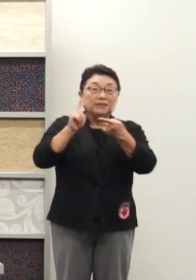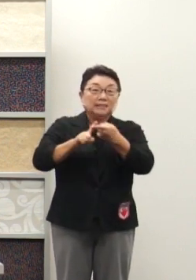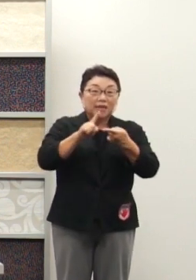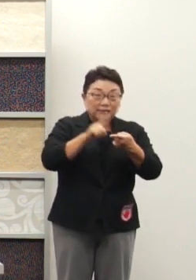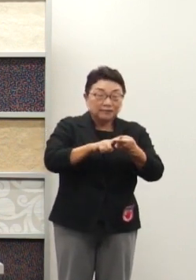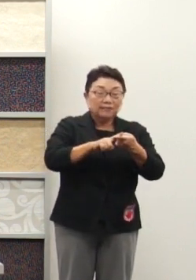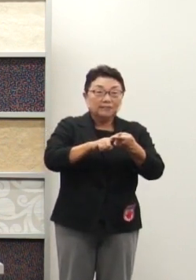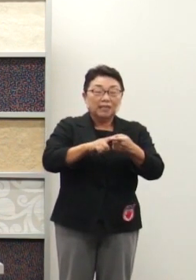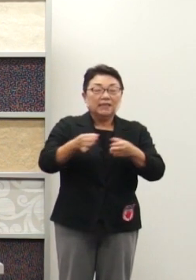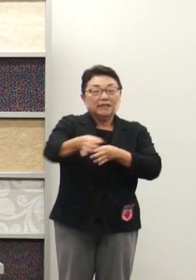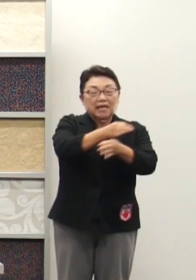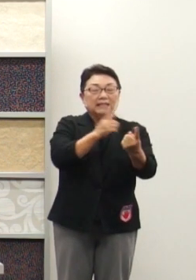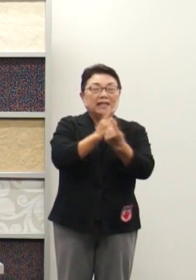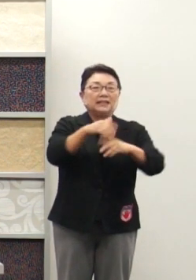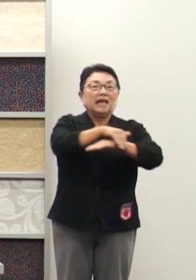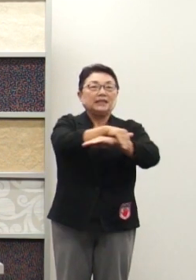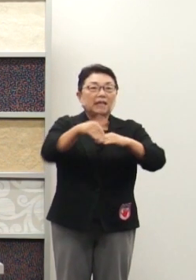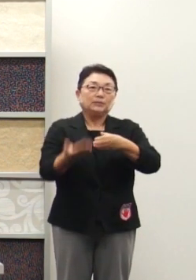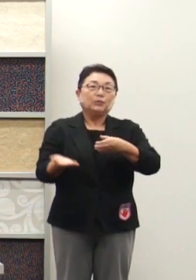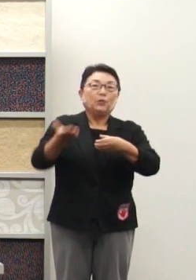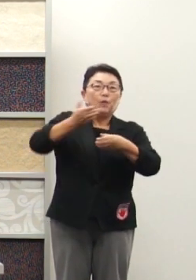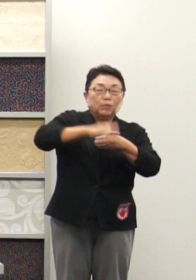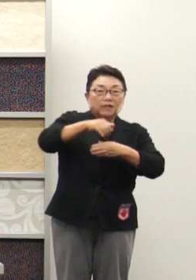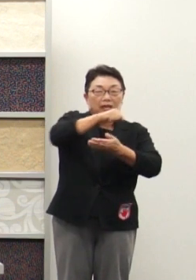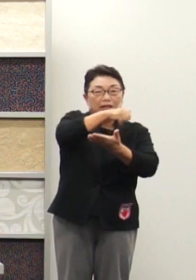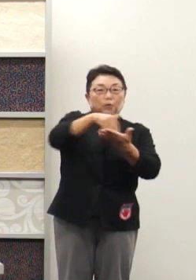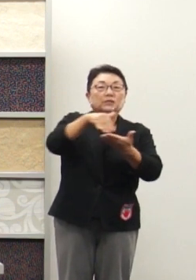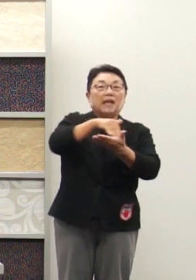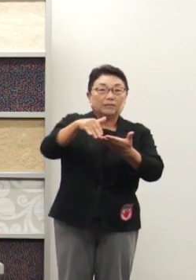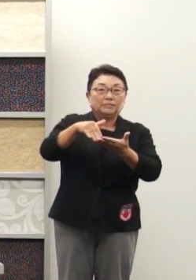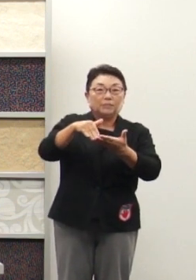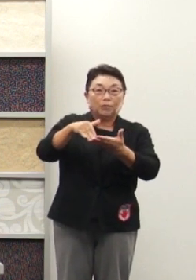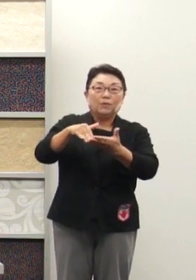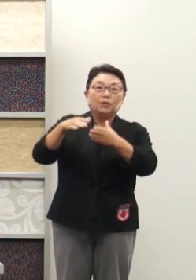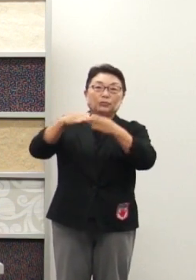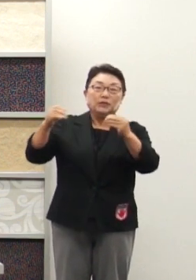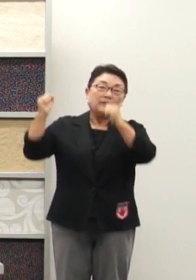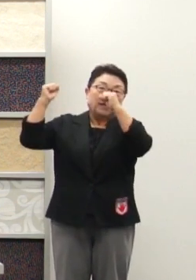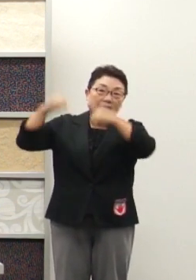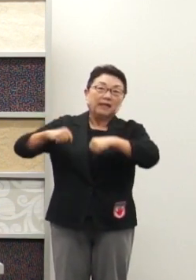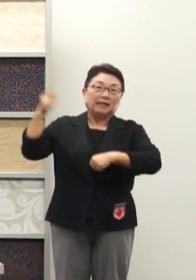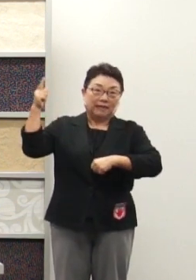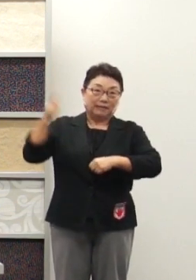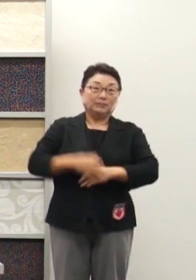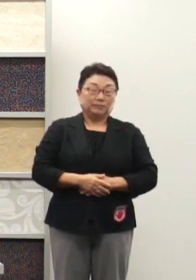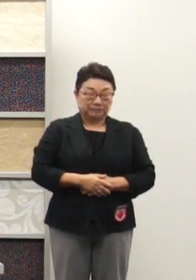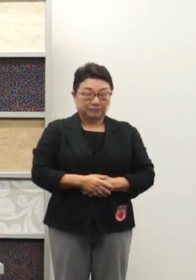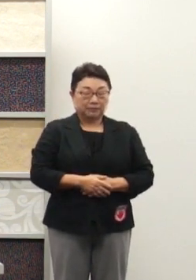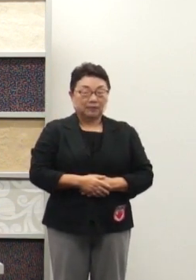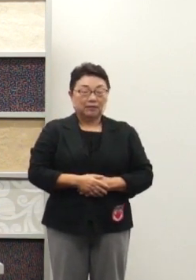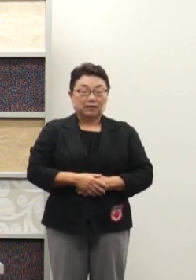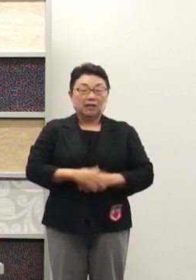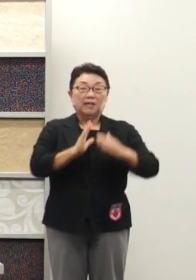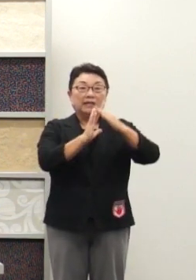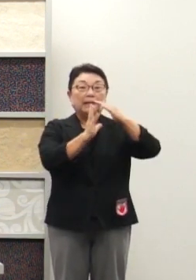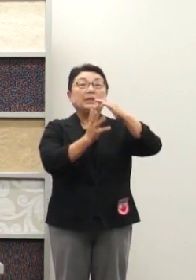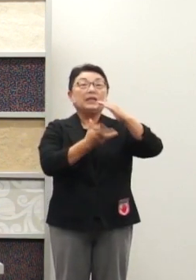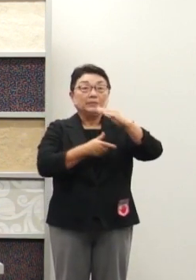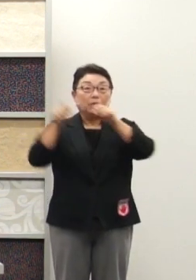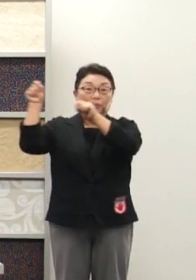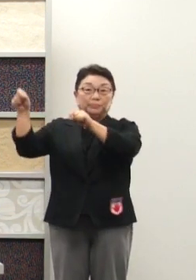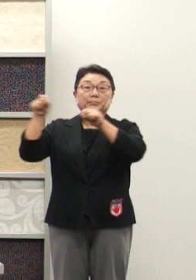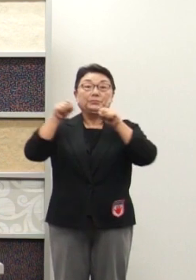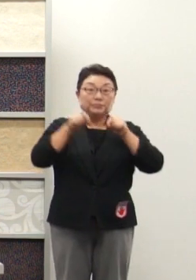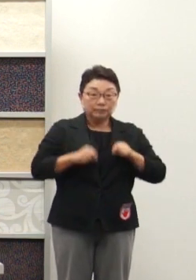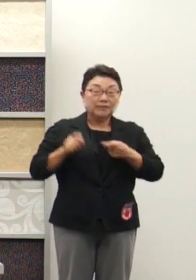対策を、盛り込みました補正予算案を閣議決定したところであります。本件におきましてもこれ